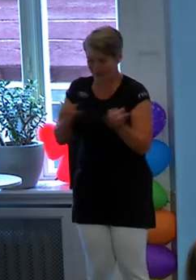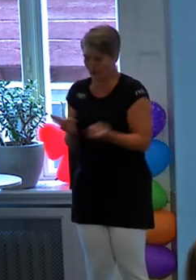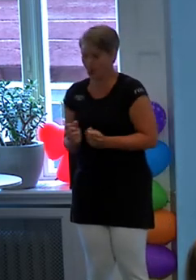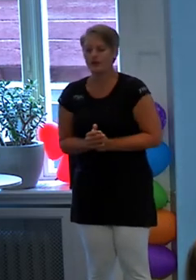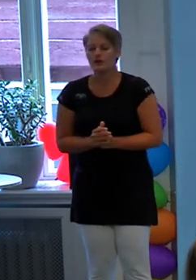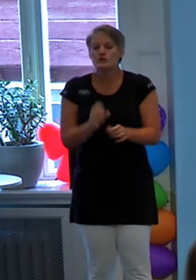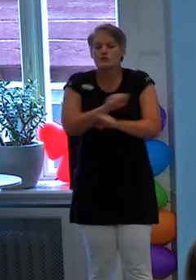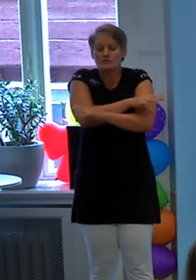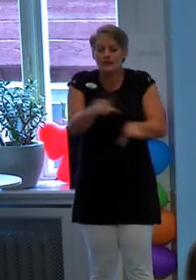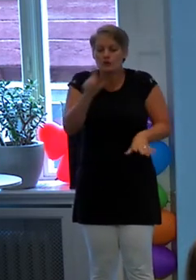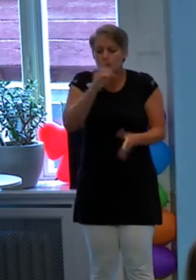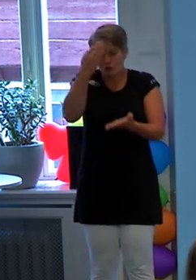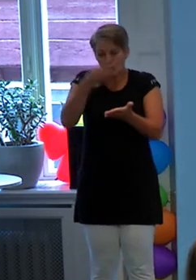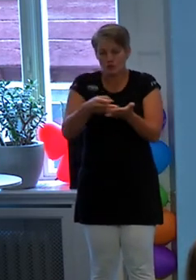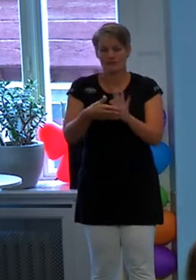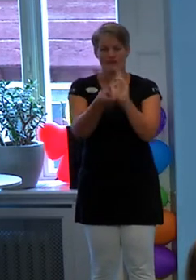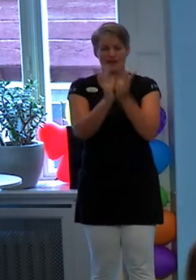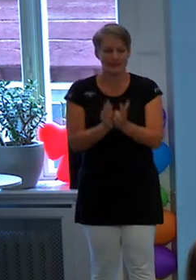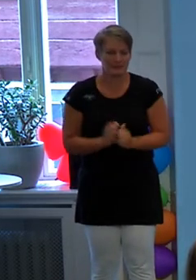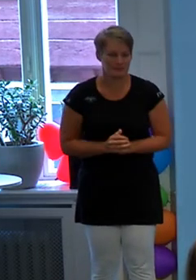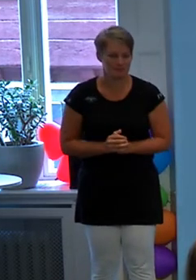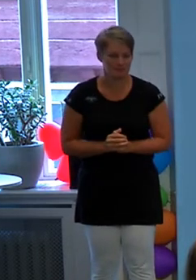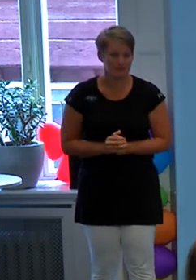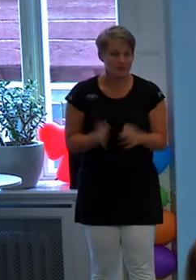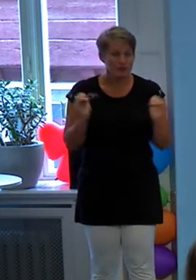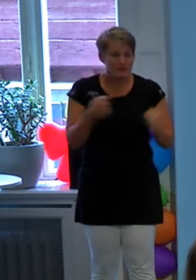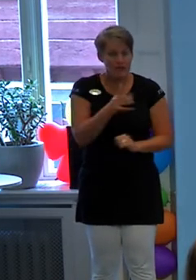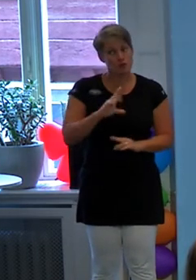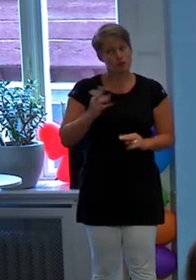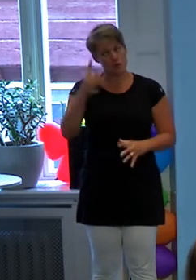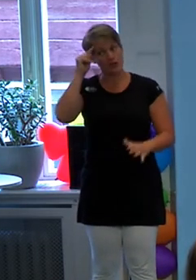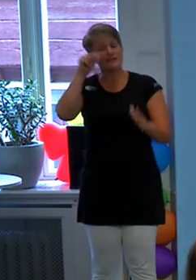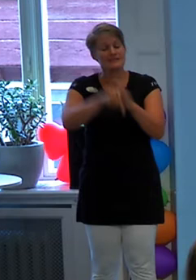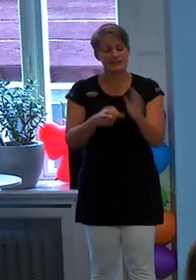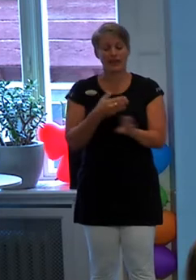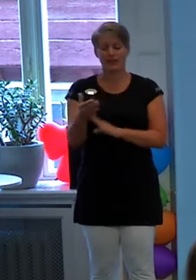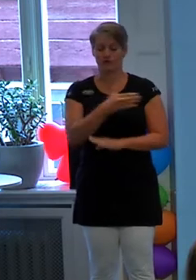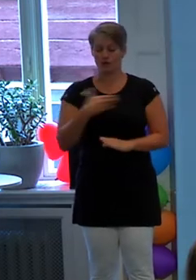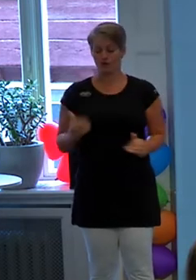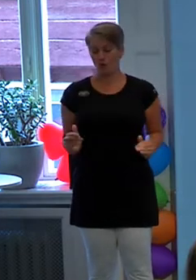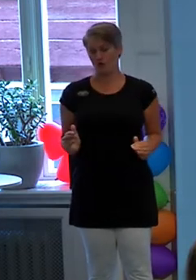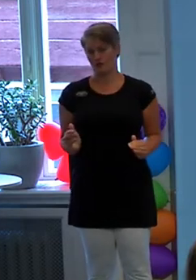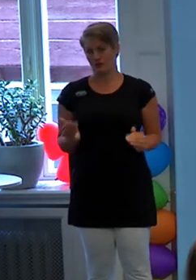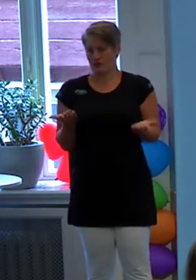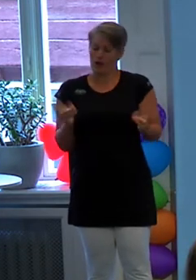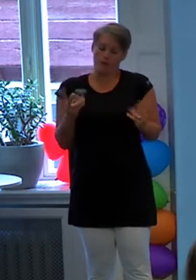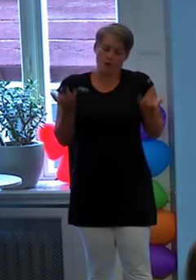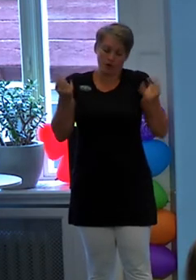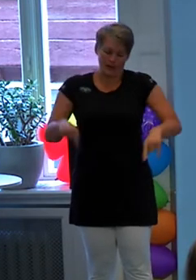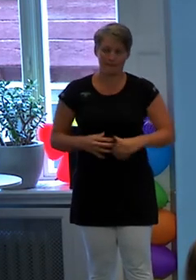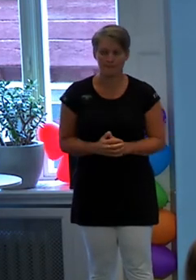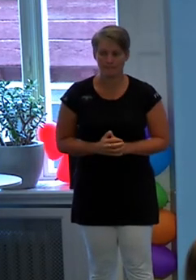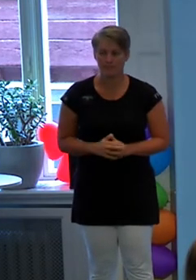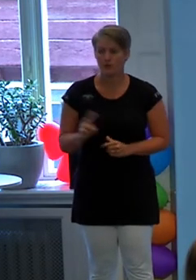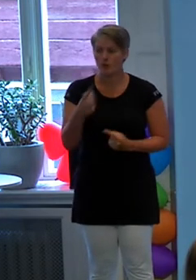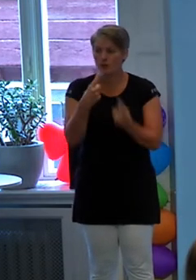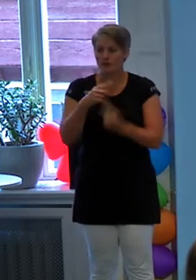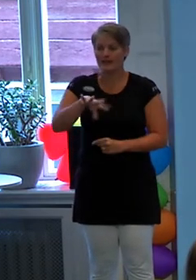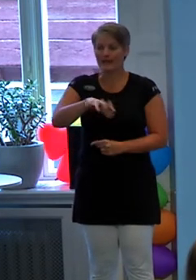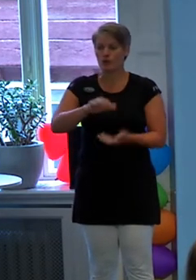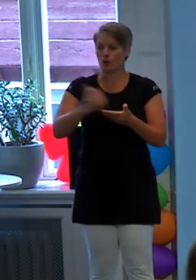sprid den tysta kunskapen till varandra, och förhoppningsvis har ni med er lite nya insikter efter dagens, morgonens samtal. För nu ska vi prata regionalt